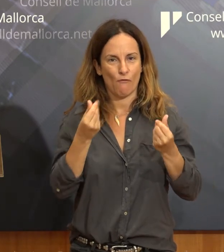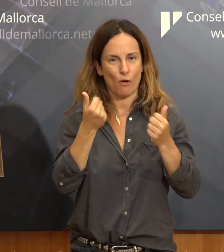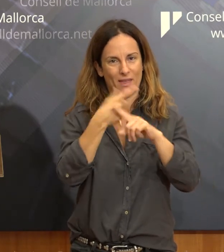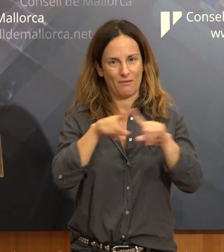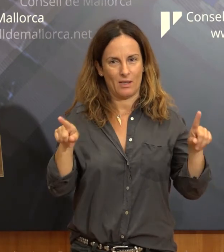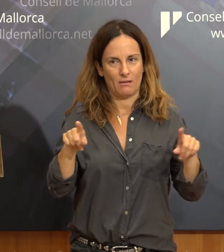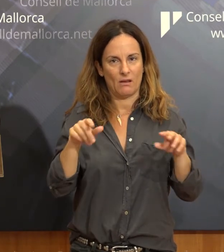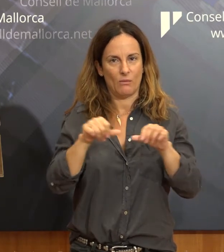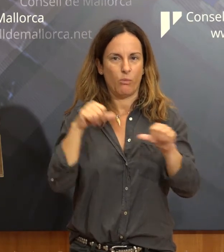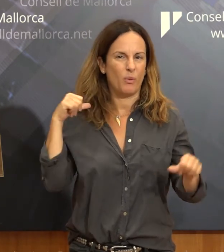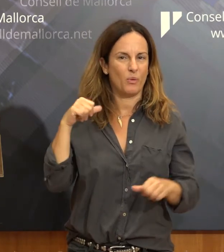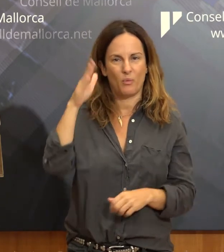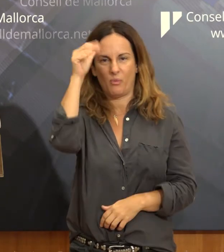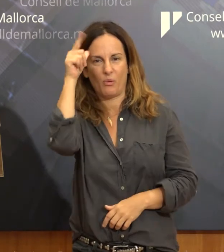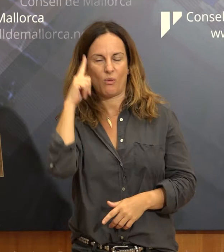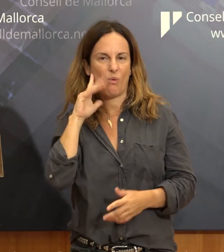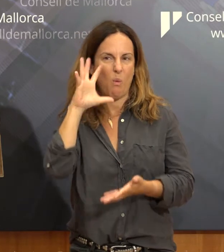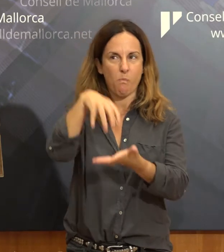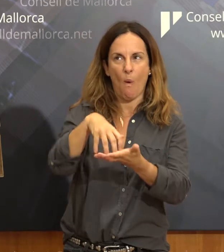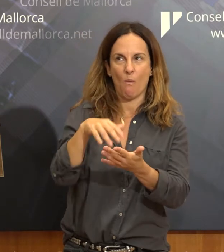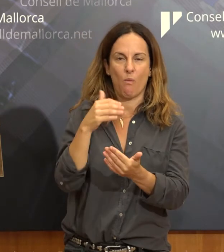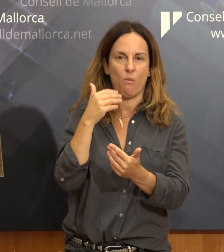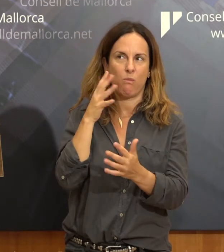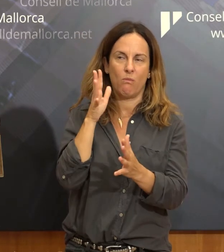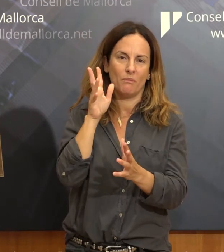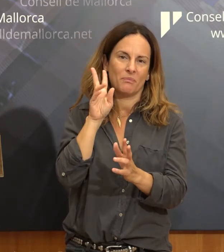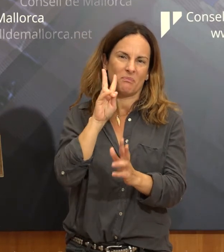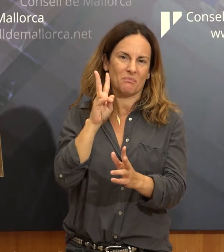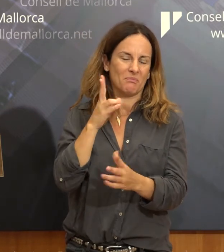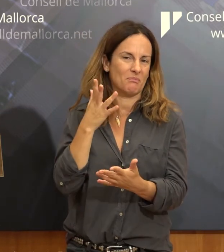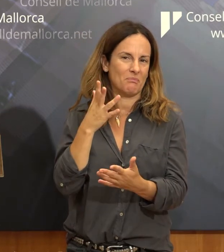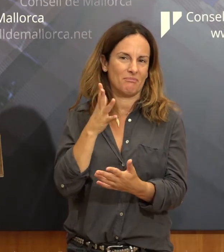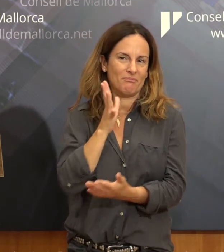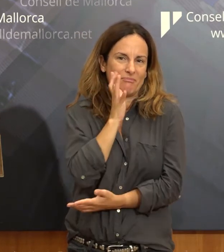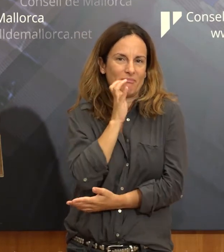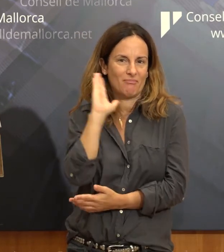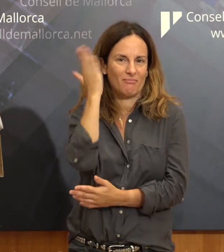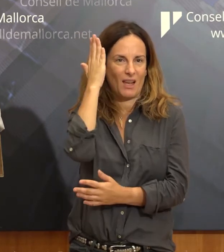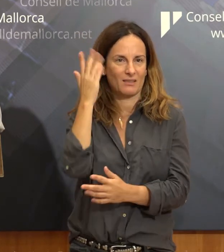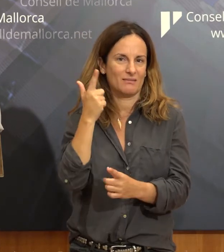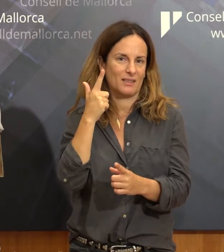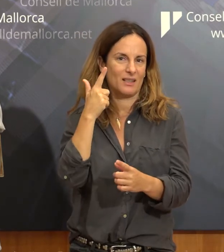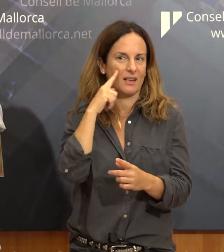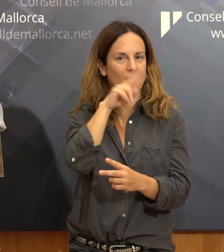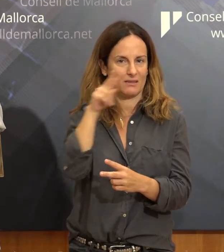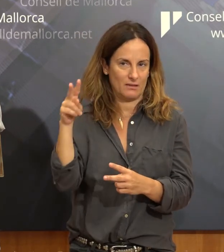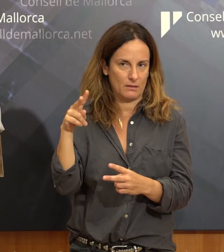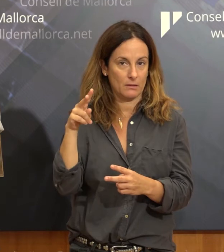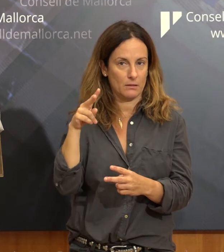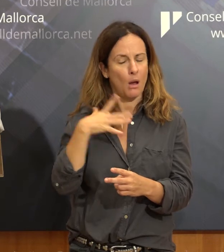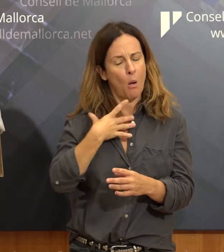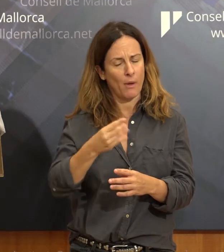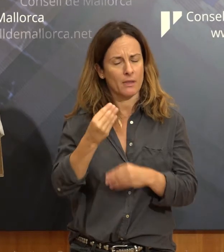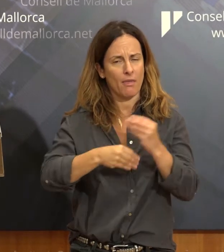Per tant, intentem fer aquesta doble, o donar aquesta doble visió. Per part meva, no molta cosa més. No sé